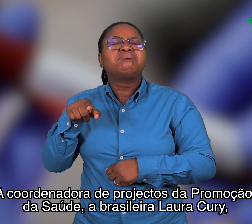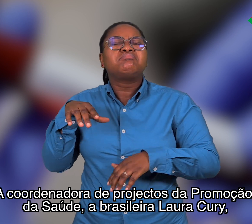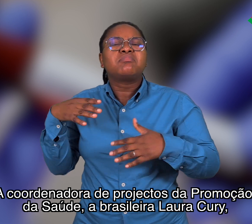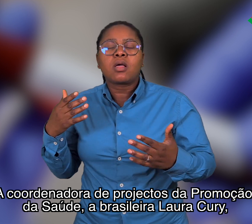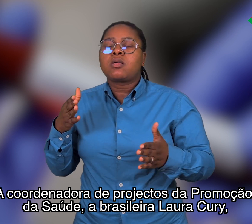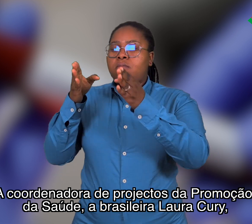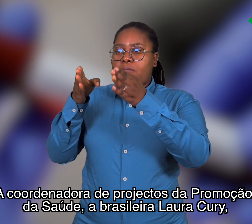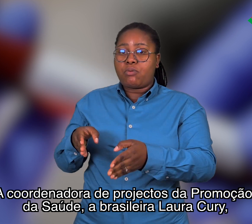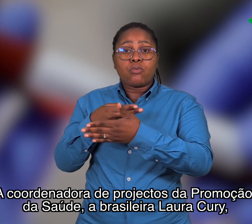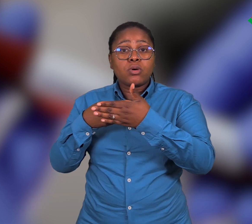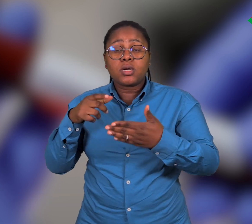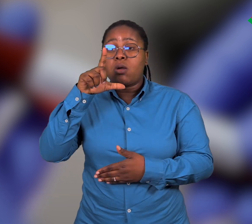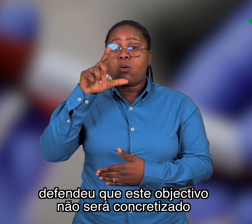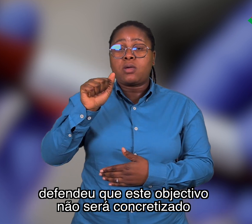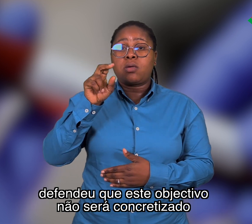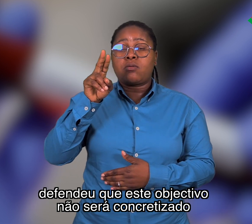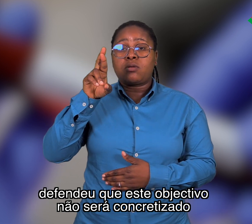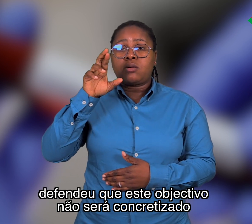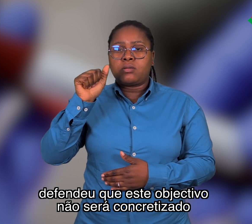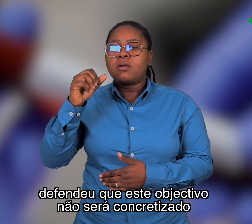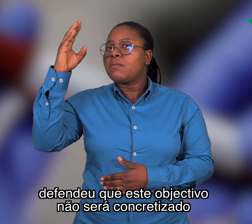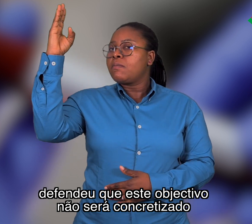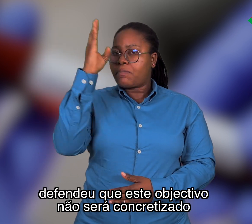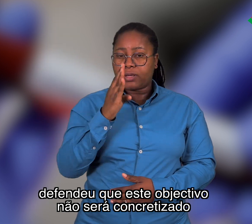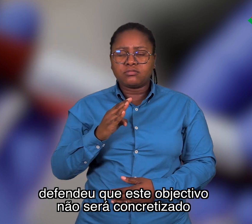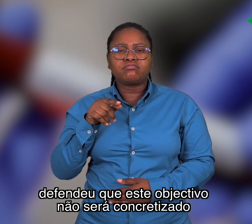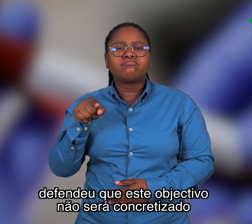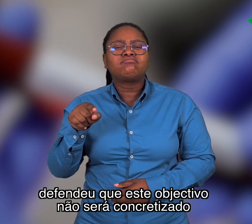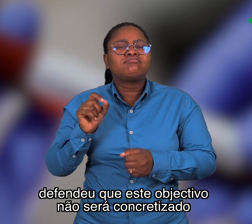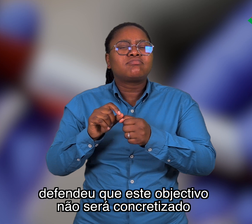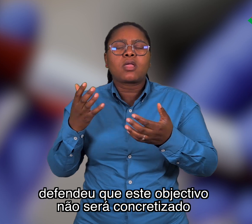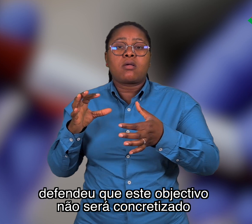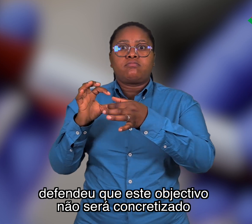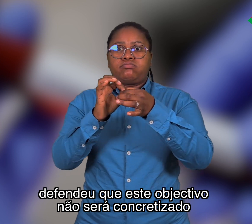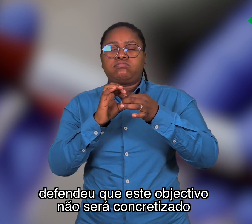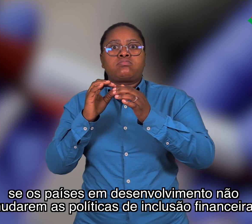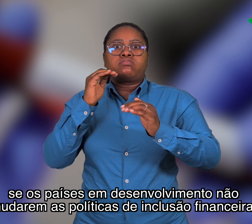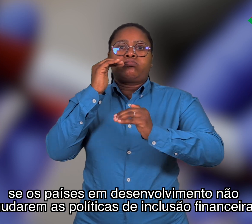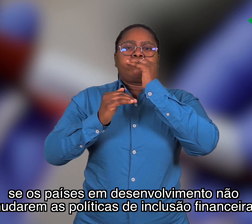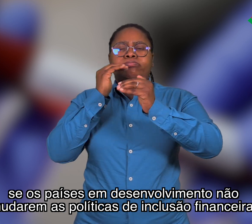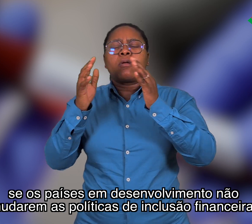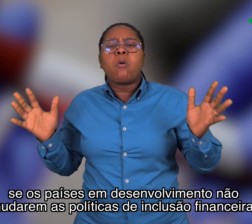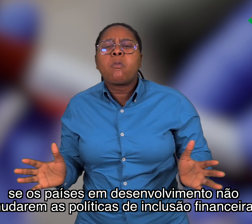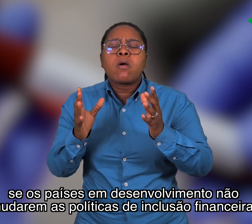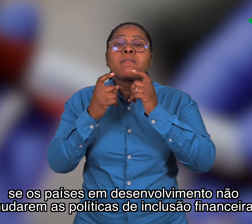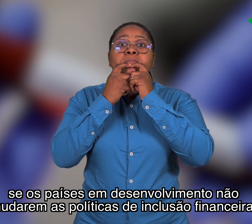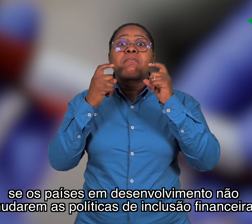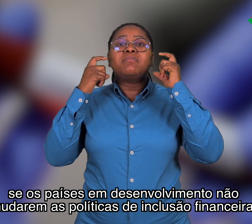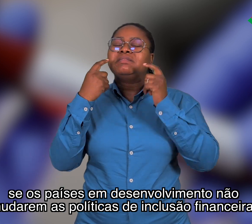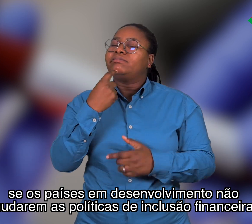Laura Carey, defendeu que este objetivo não será concretizado se os países em desenvolvimento não mudarem as